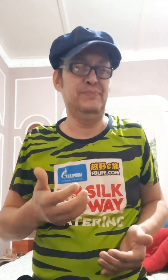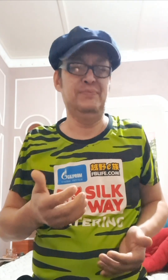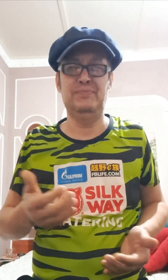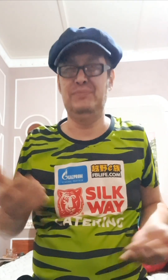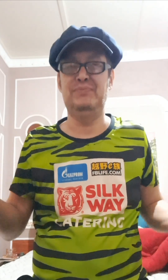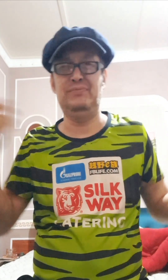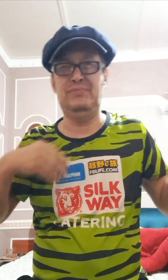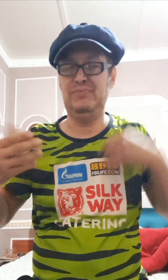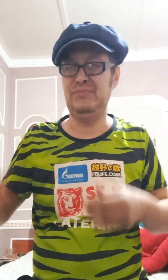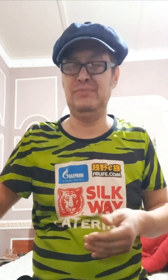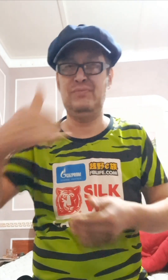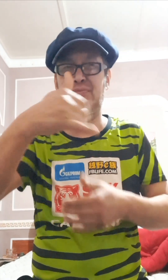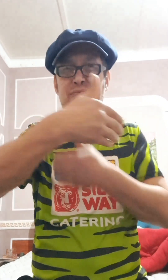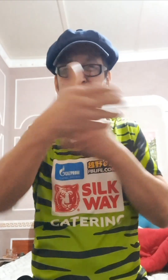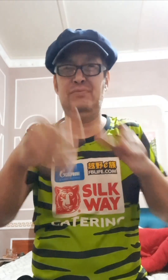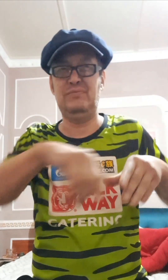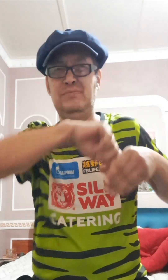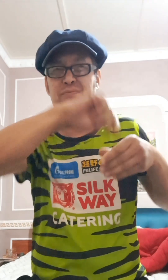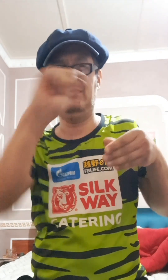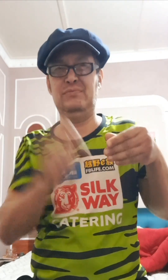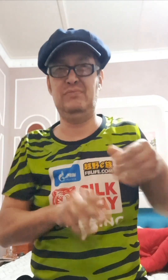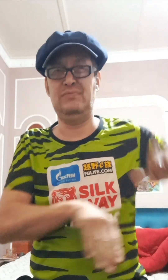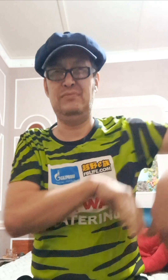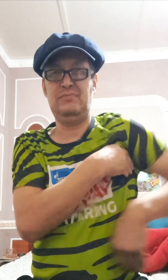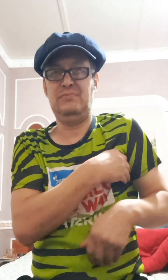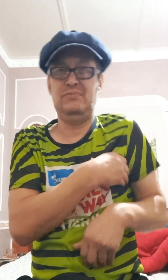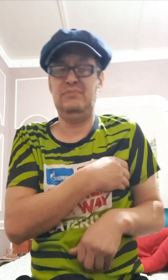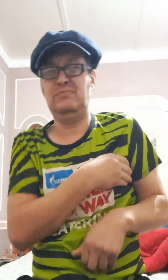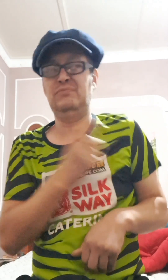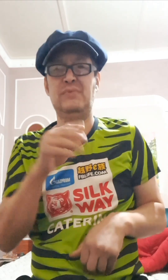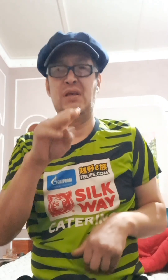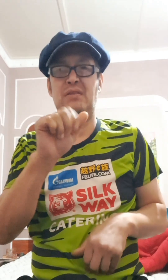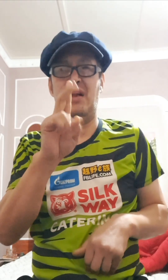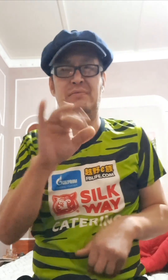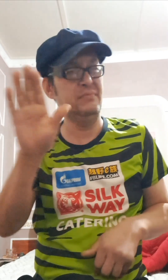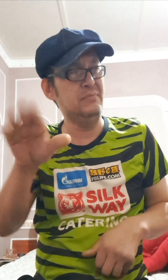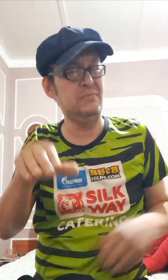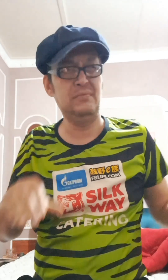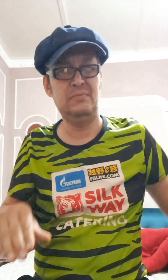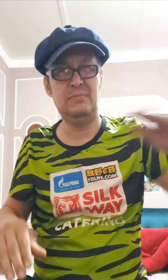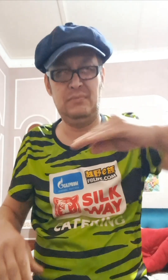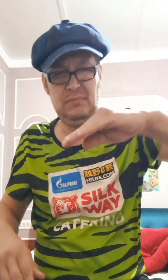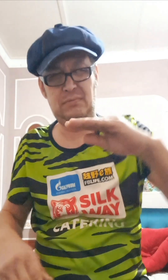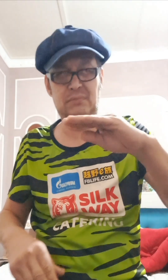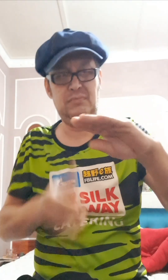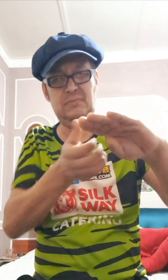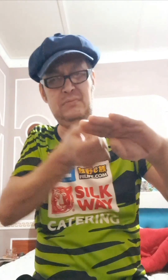madera, llamadas duelas. Estas se dejan al aire libre durante un año, perdiendo humedad y aromas no deseados.